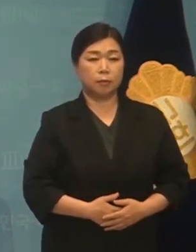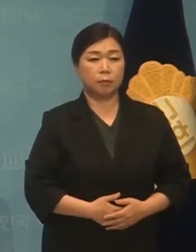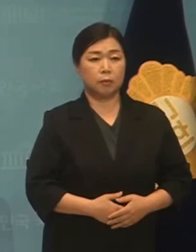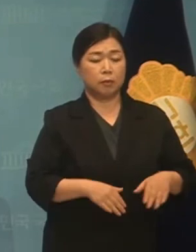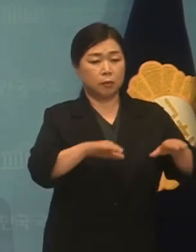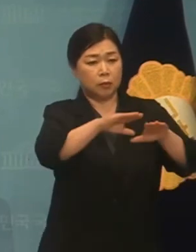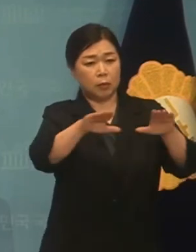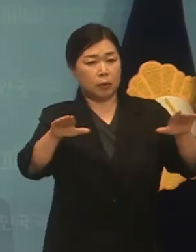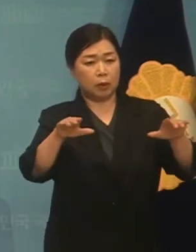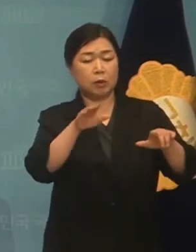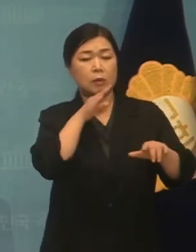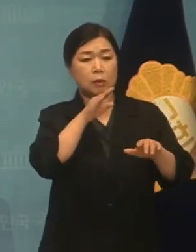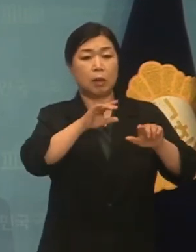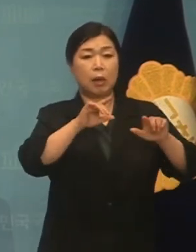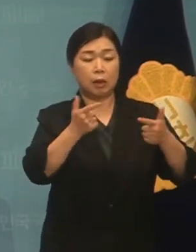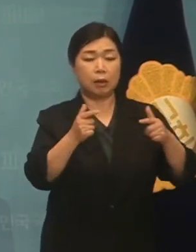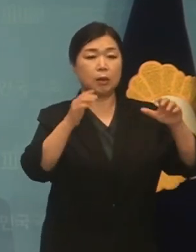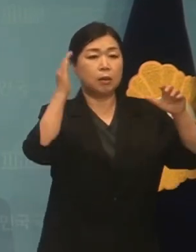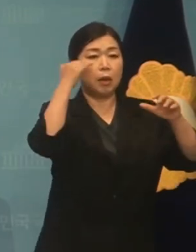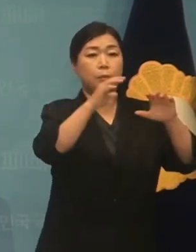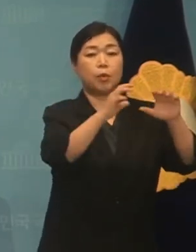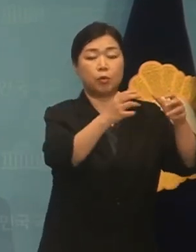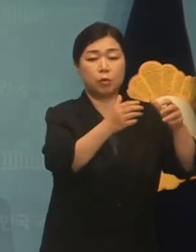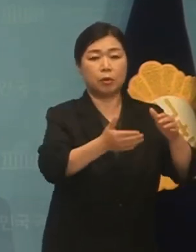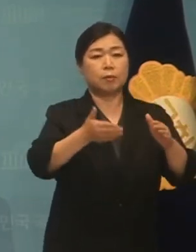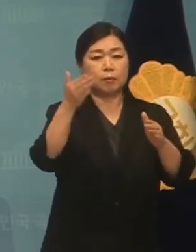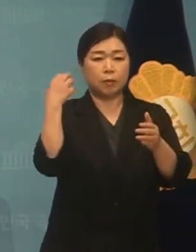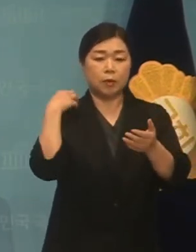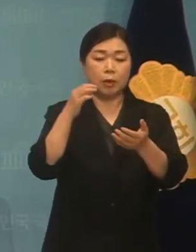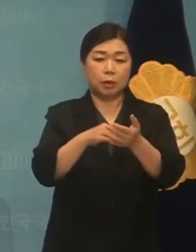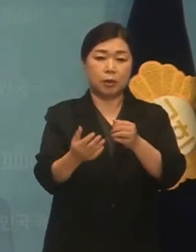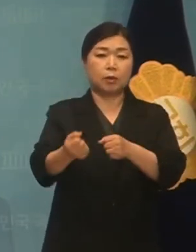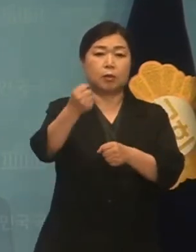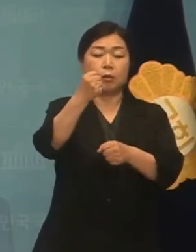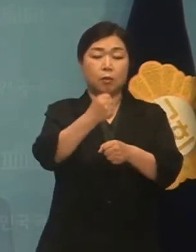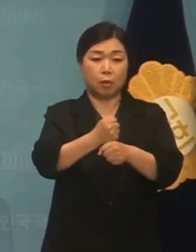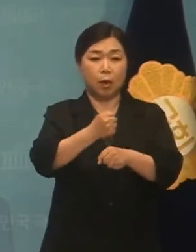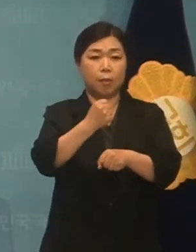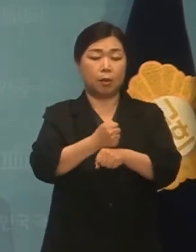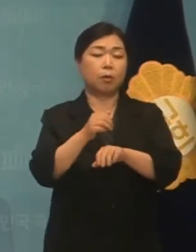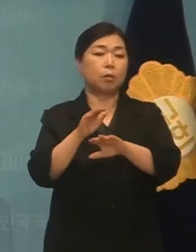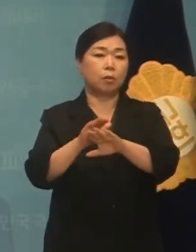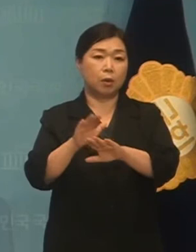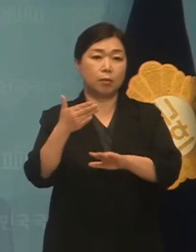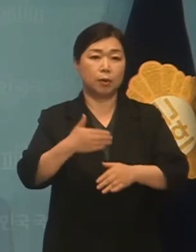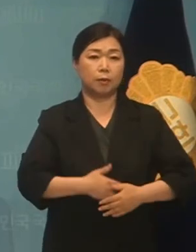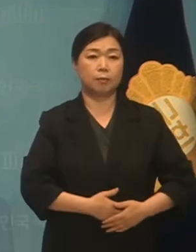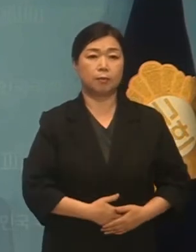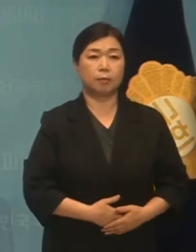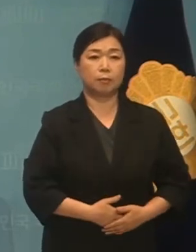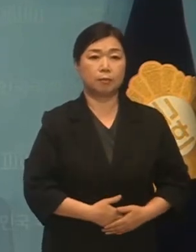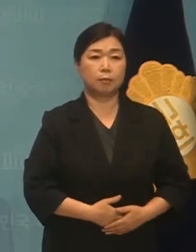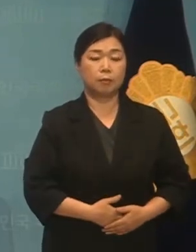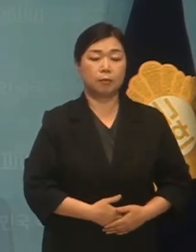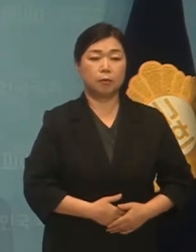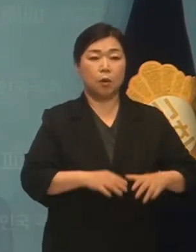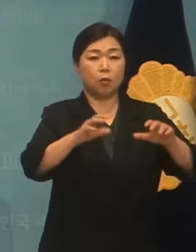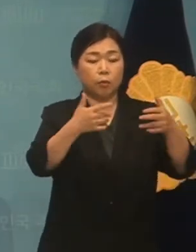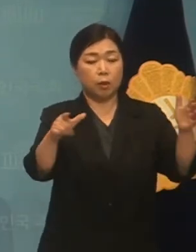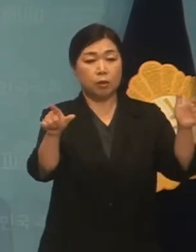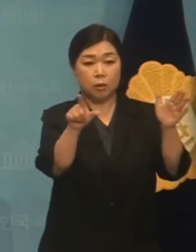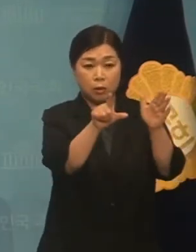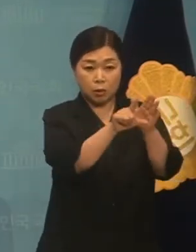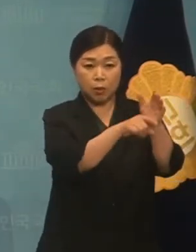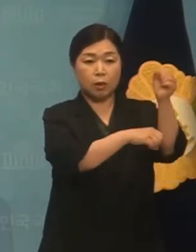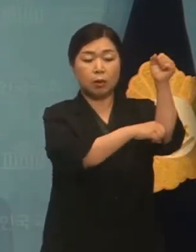비정상적인 대한민국을 정상적인 대한민국으로 바로 세워야 합니다. 국민의 신뢰를